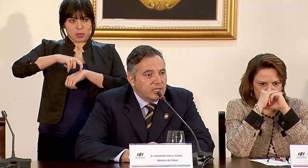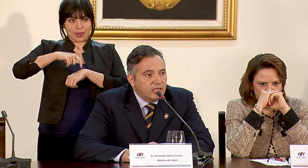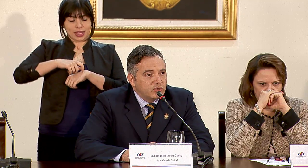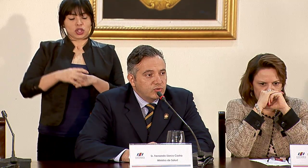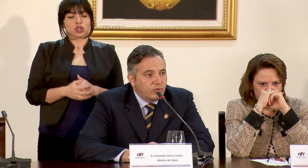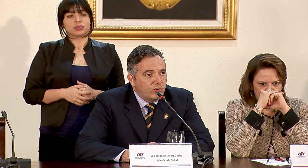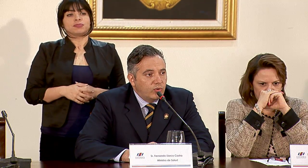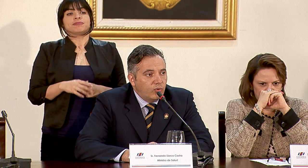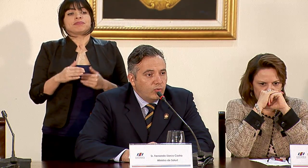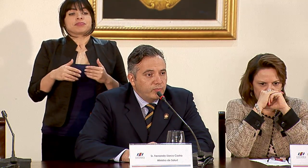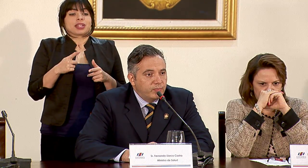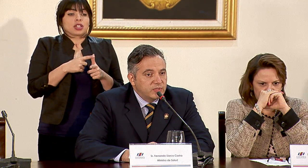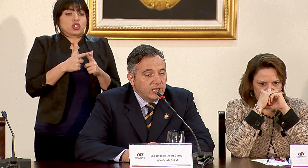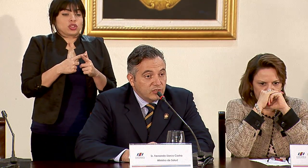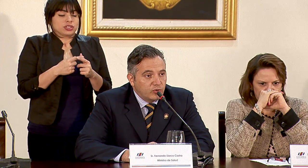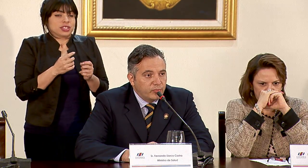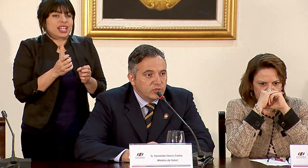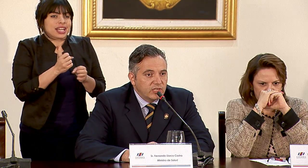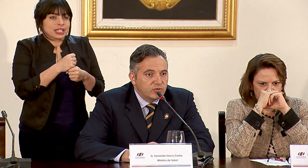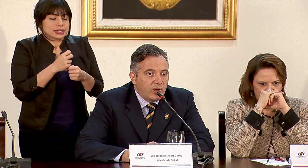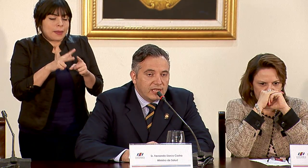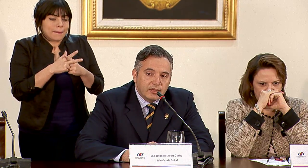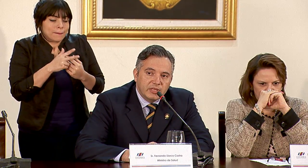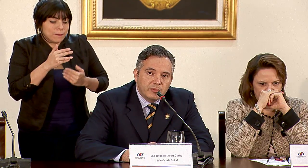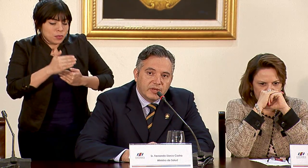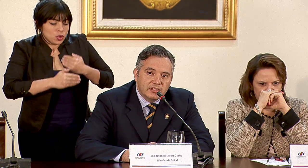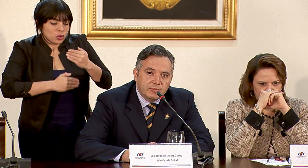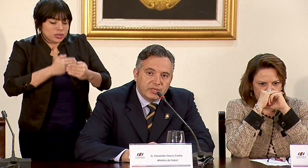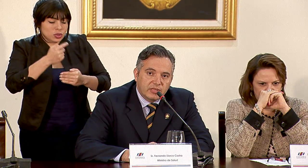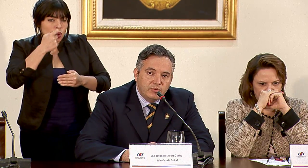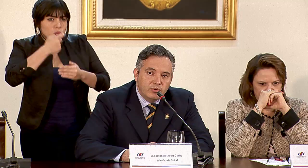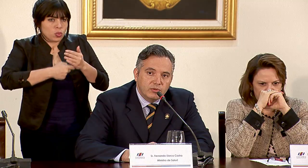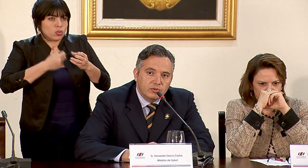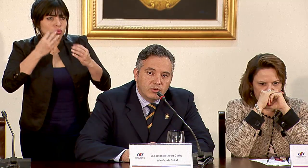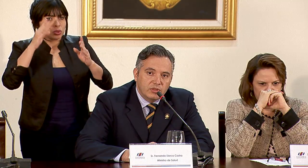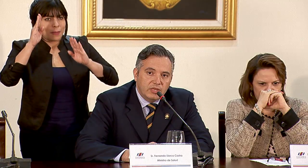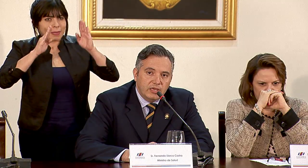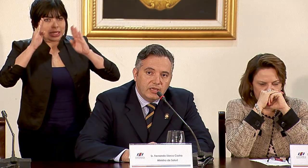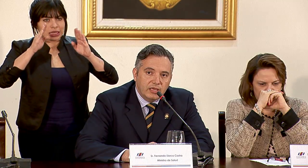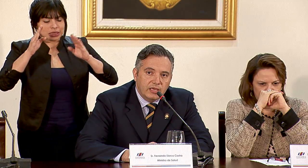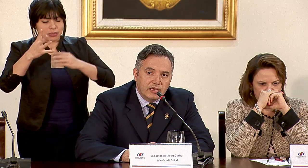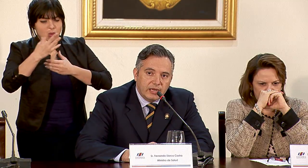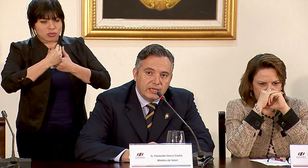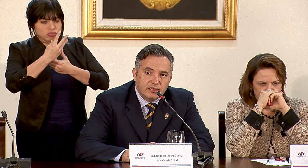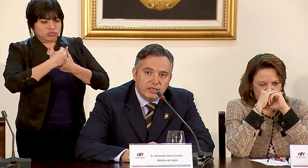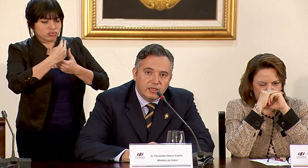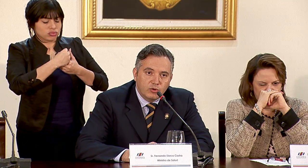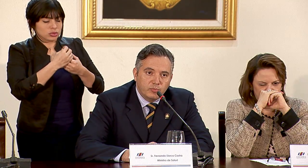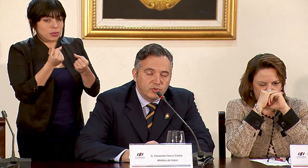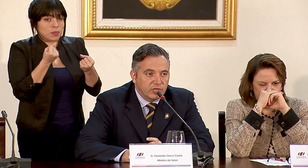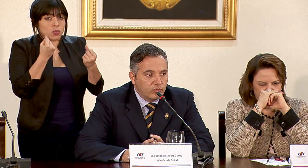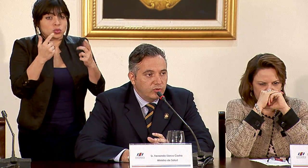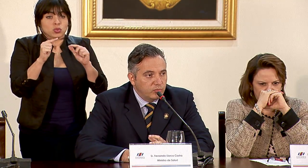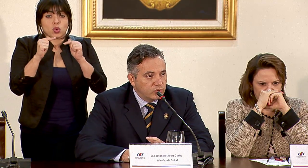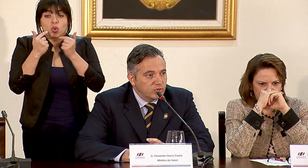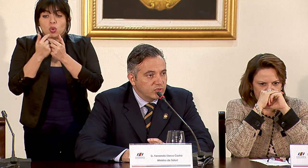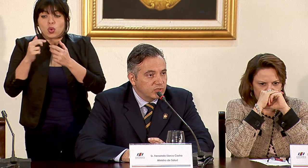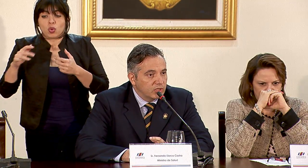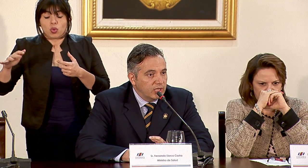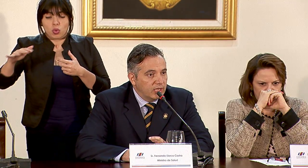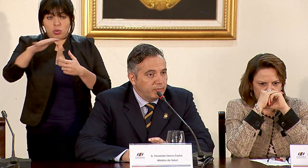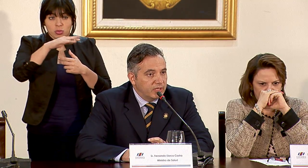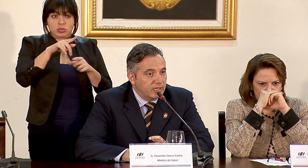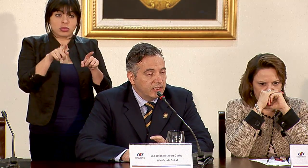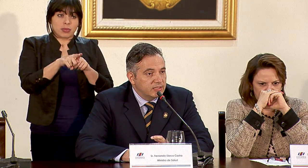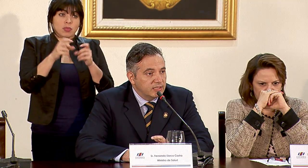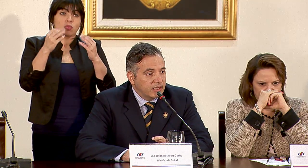Se inició un proceso altamente participativo, donde gran cantidad de grupos, incluidos muchos